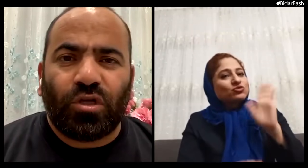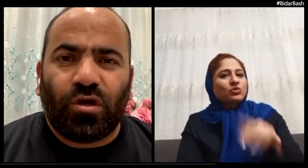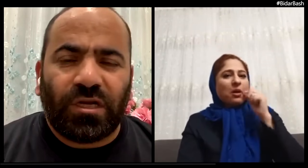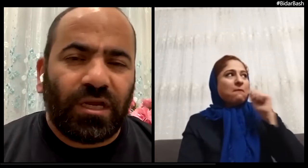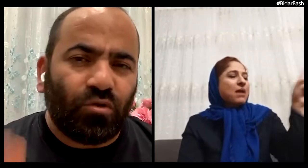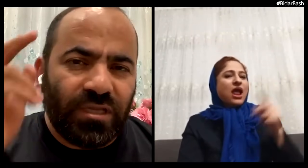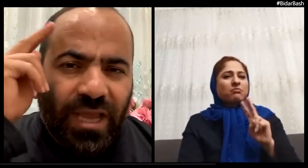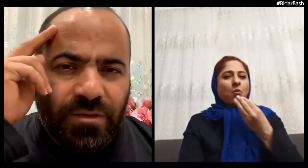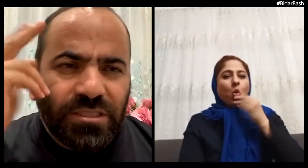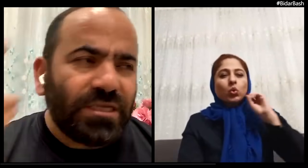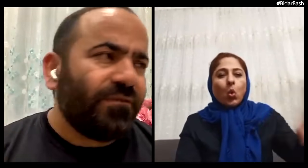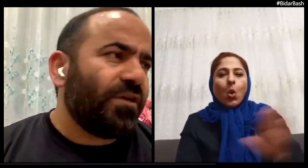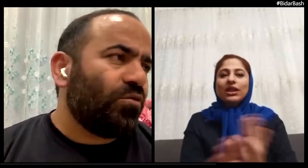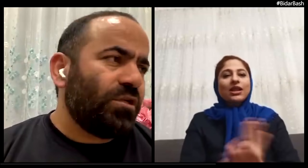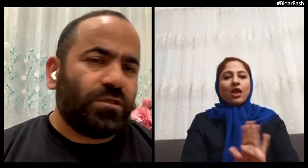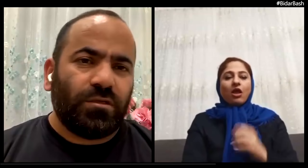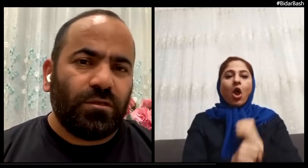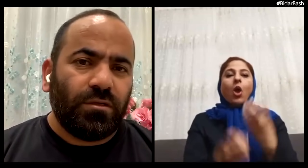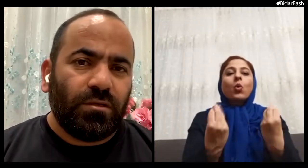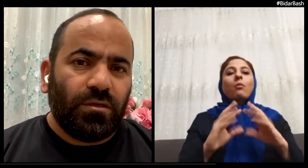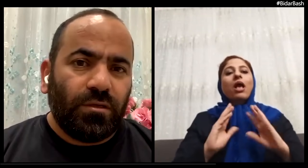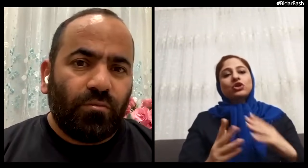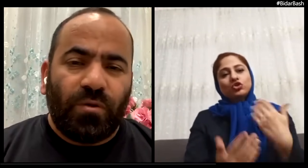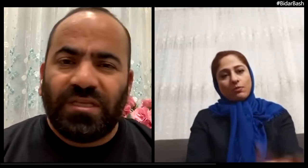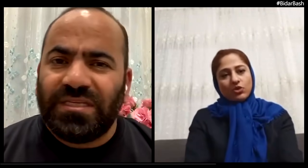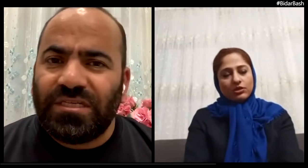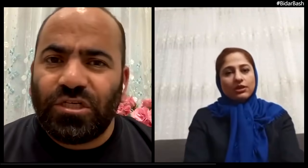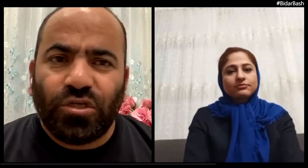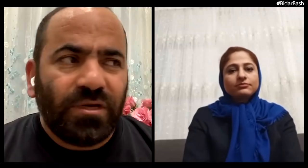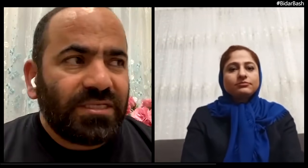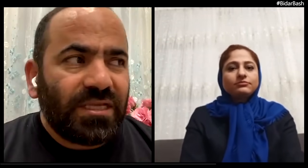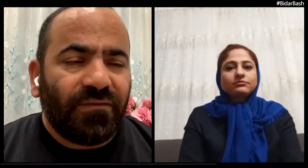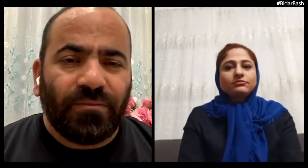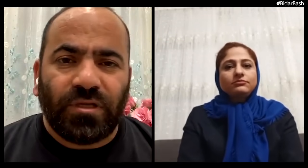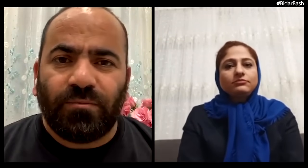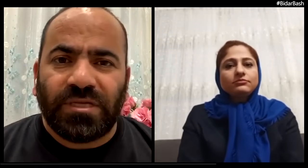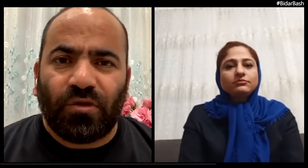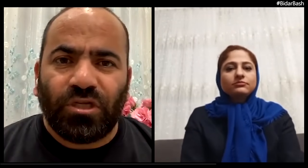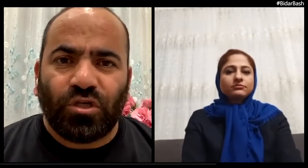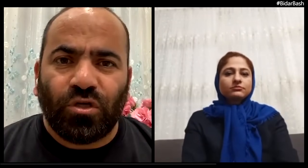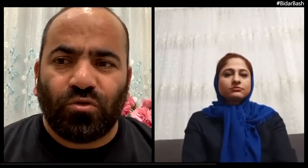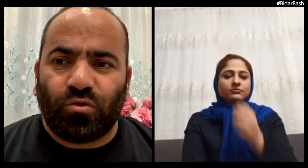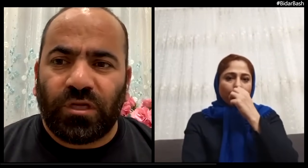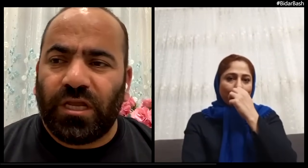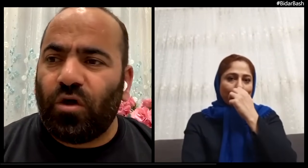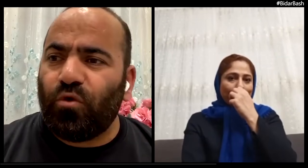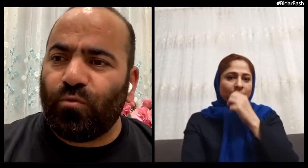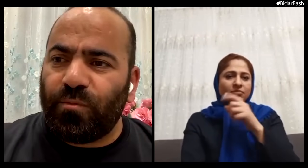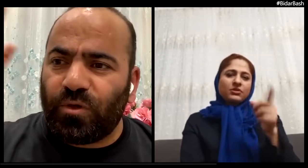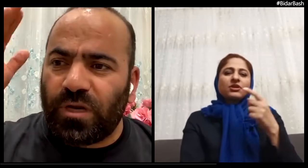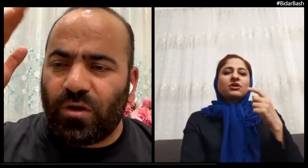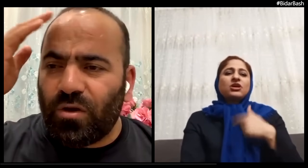وقتی میخواید کار خیر کنید قبلش یه ذره فکر کنید. بابا این نیستش که شما حیثیت بند دارید، مثلا میخواد یه جهاز جور کنه،